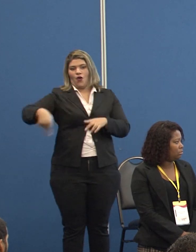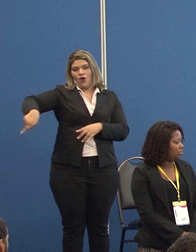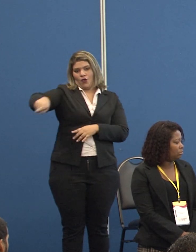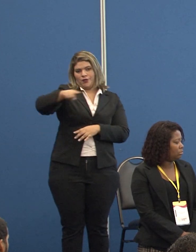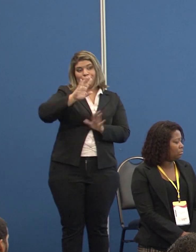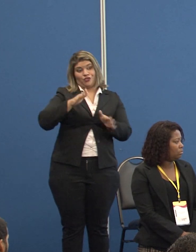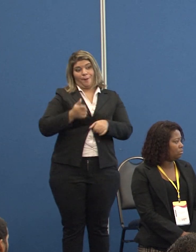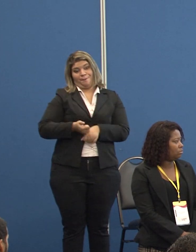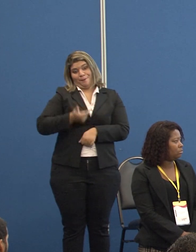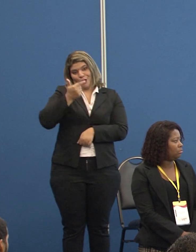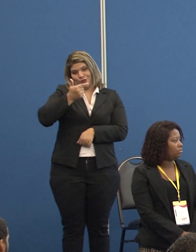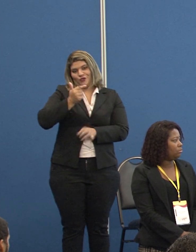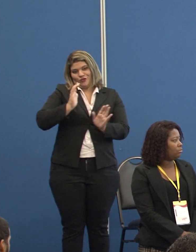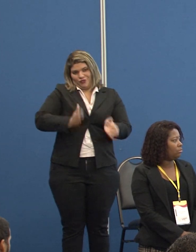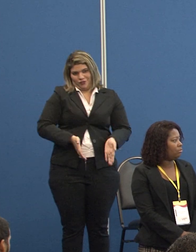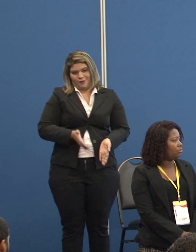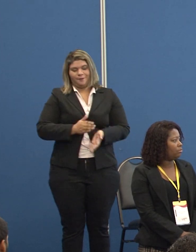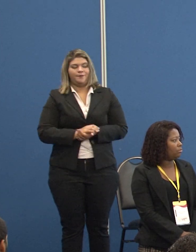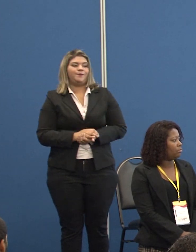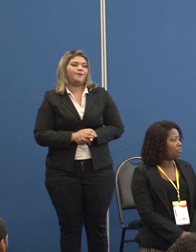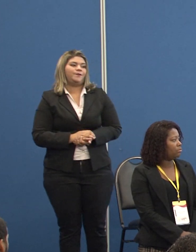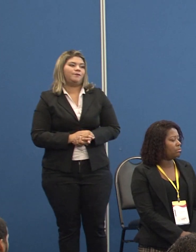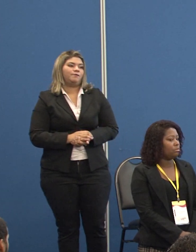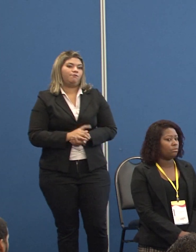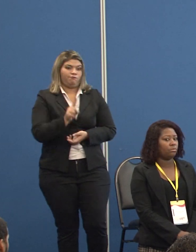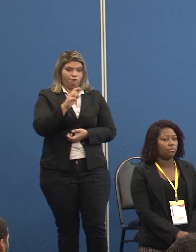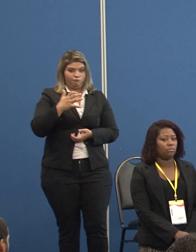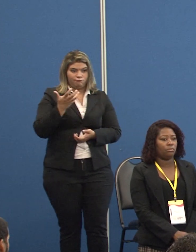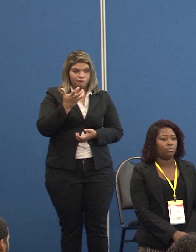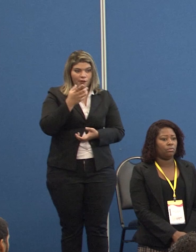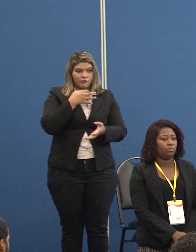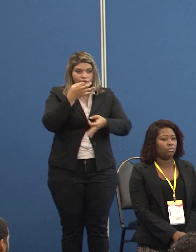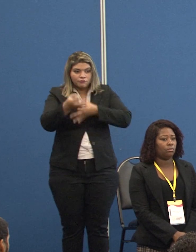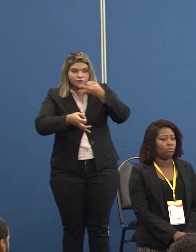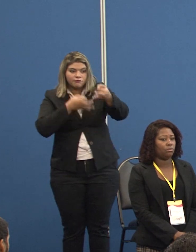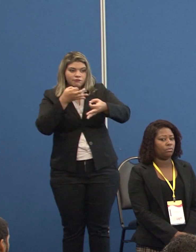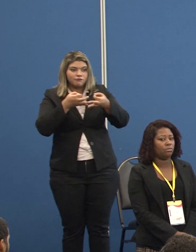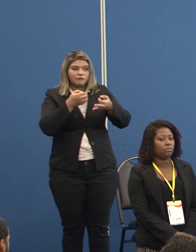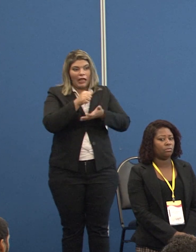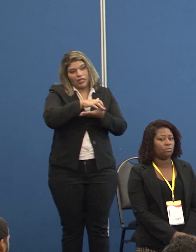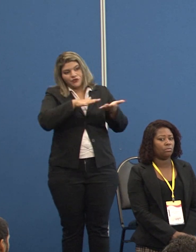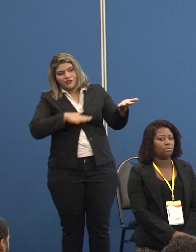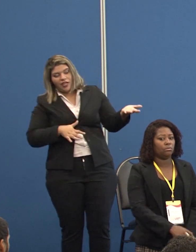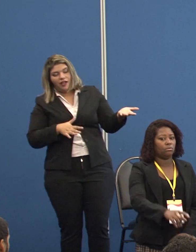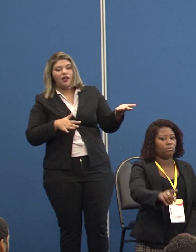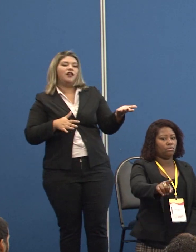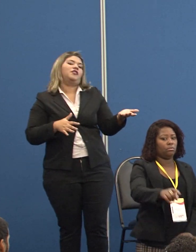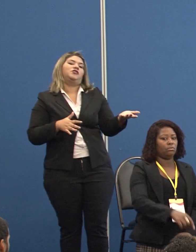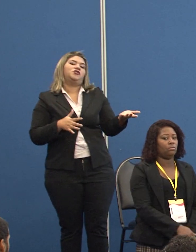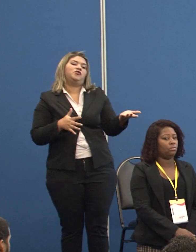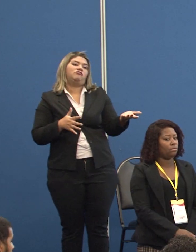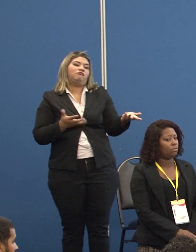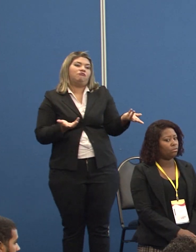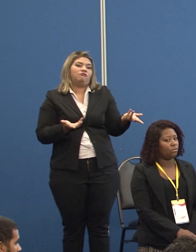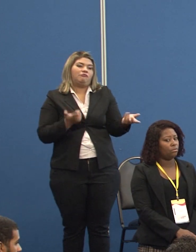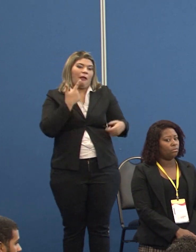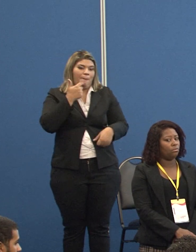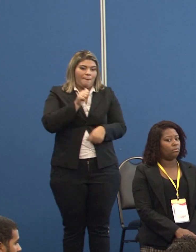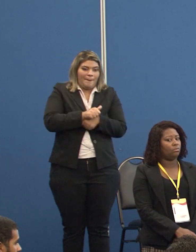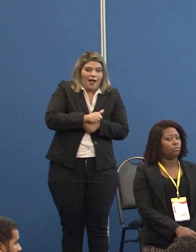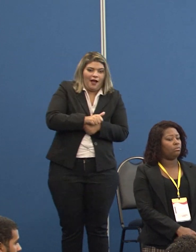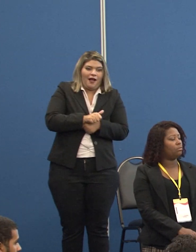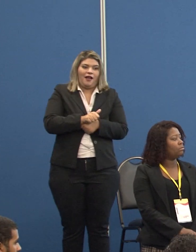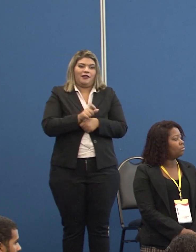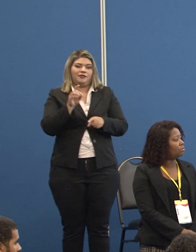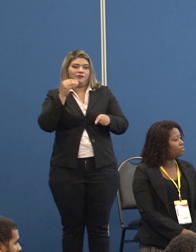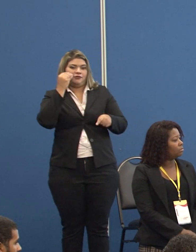é 12:05 agora. O que vocês sugerem? Que a gente faça alguma atividade ou que a gente parta para